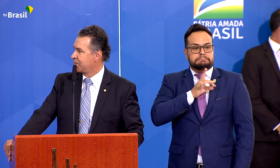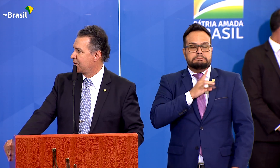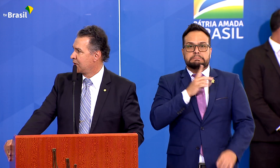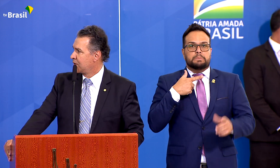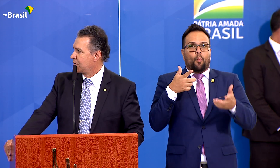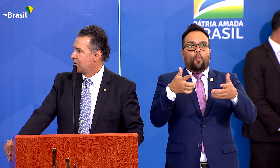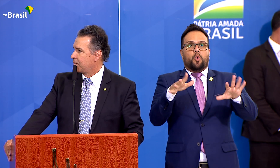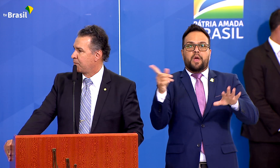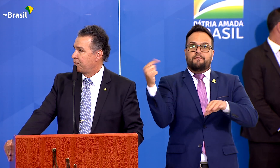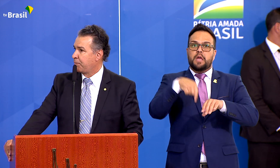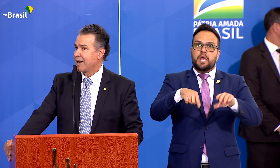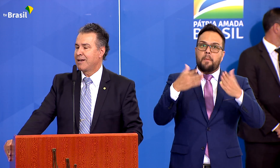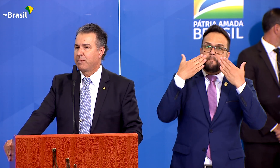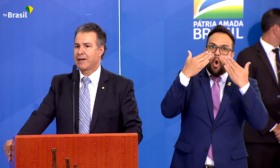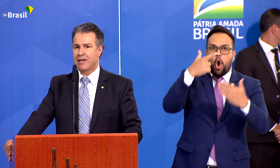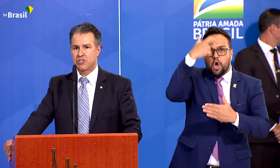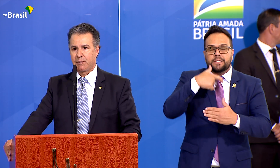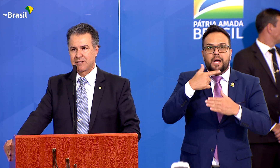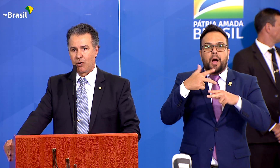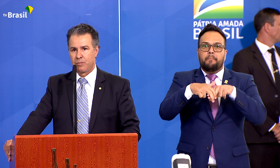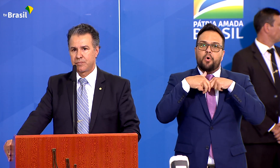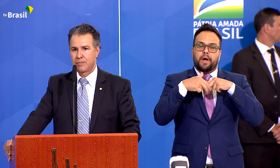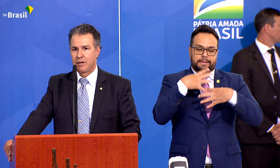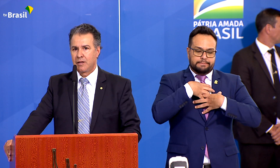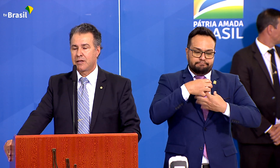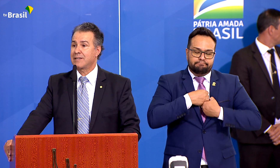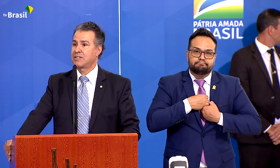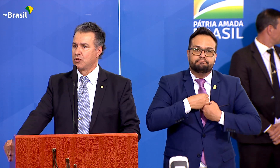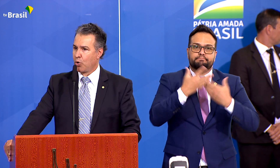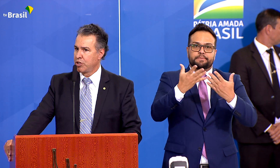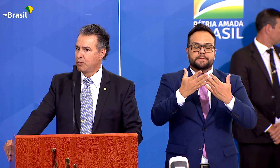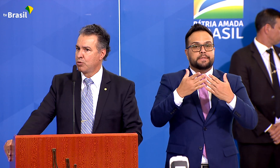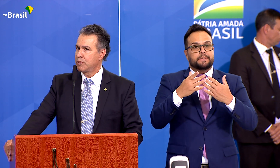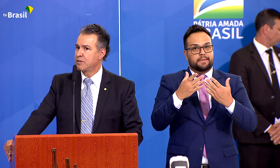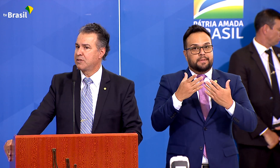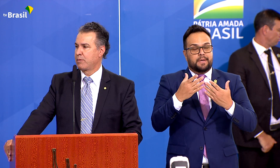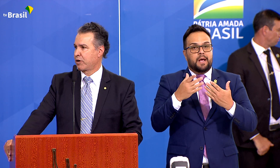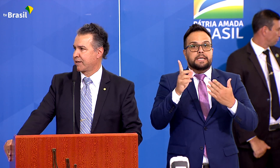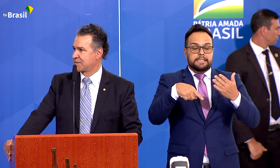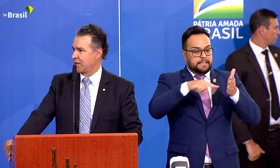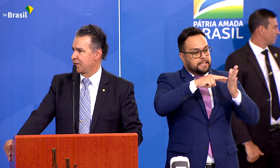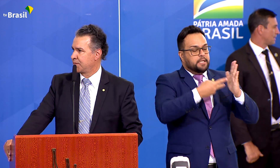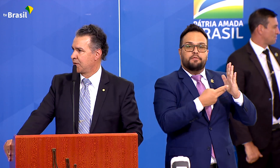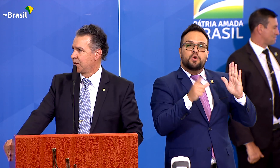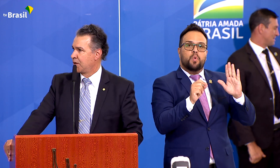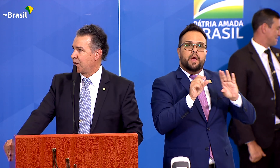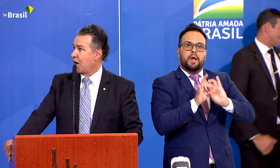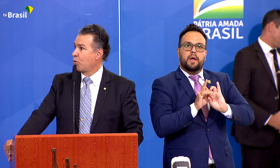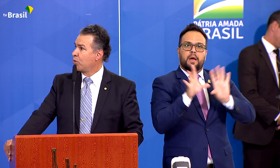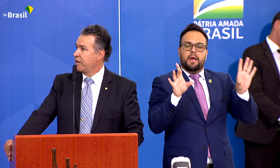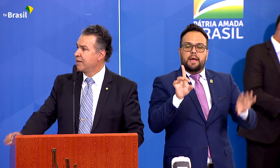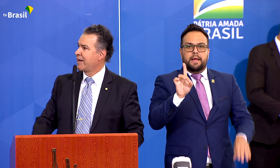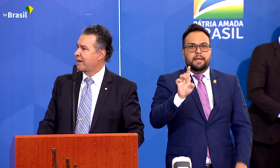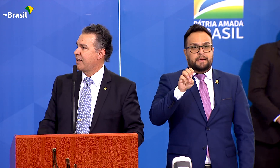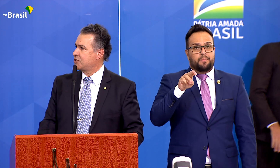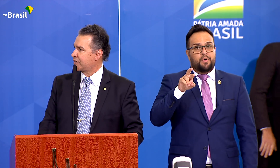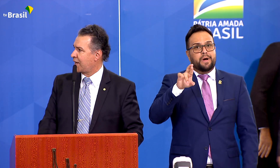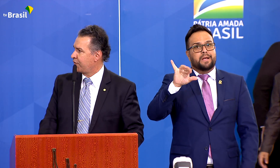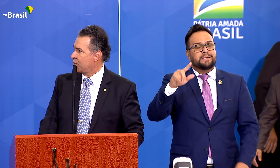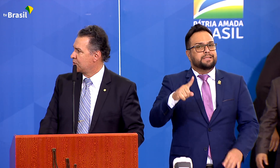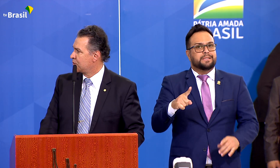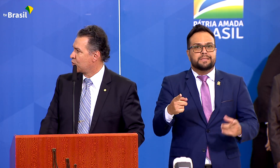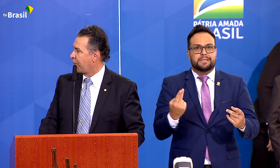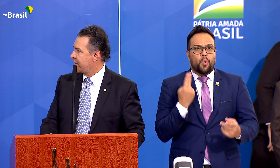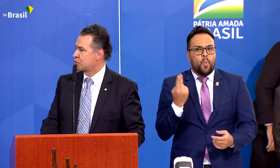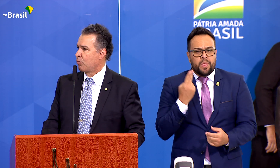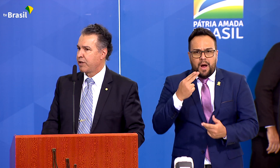aqui se manifestar pela liberdade de expressão que é sinônimo de democracia é algo